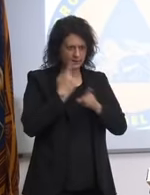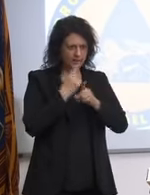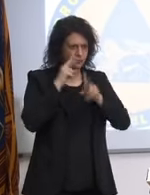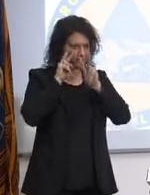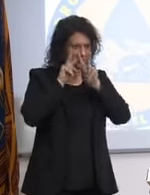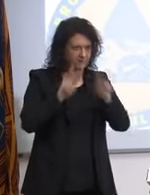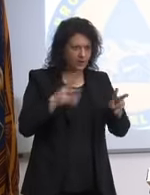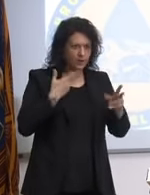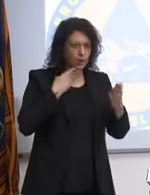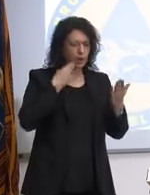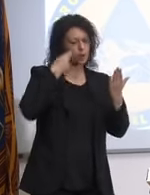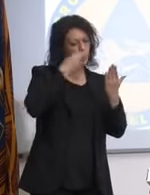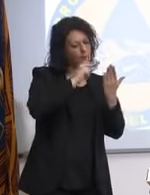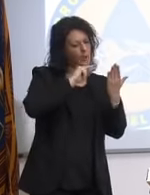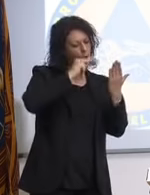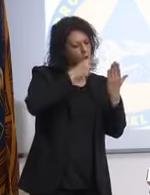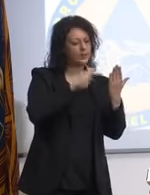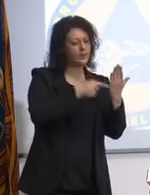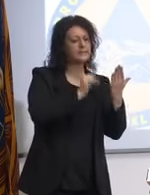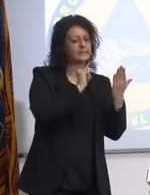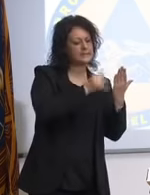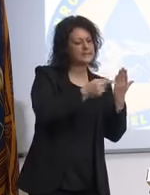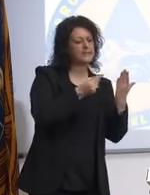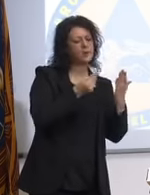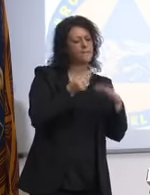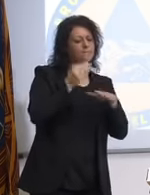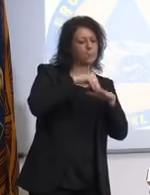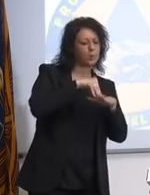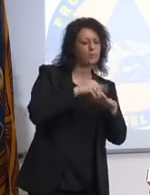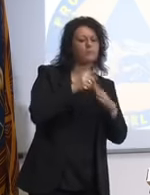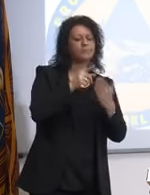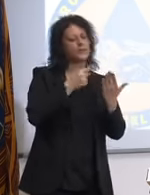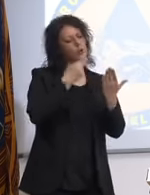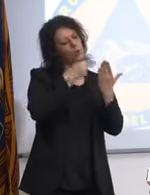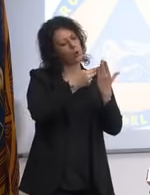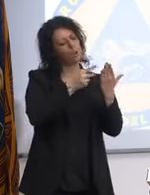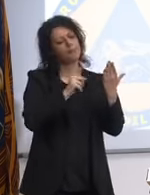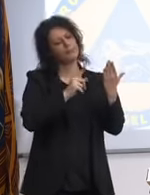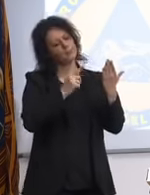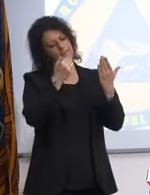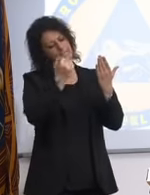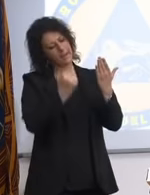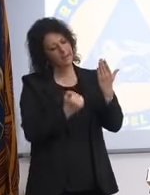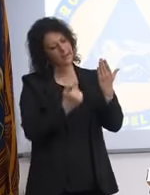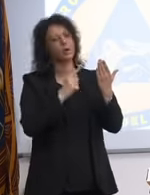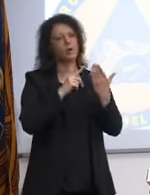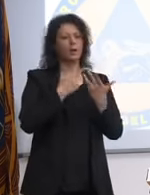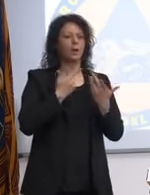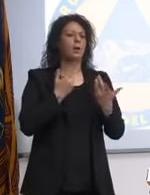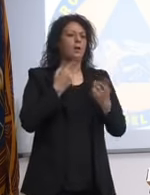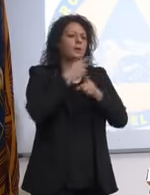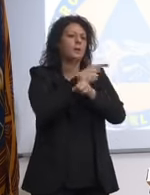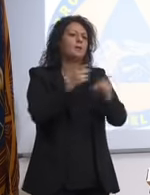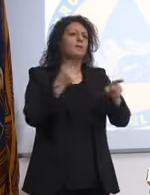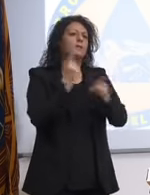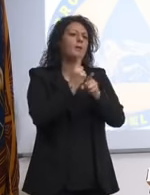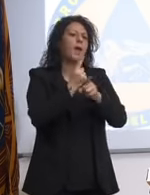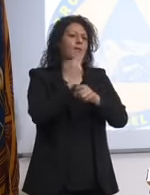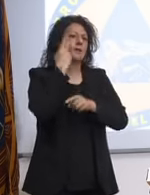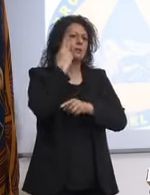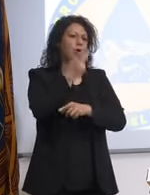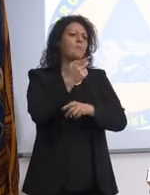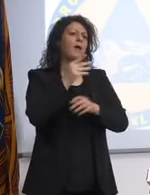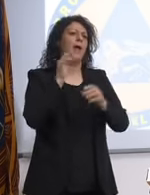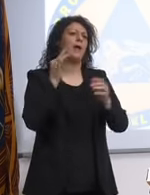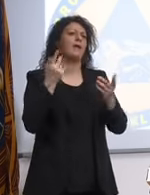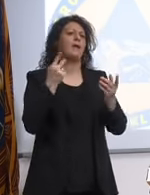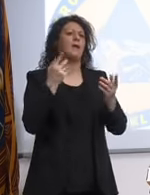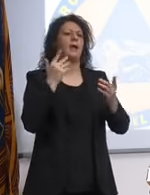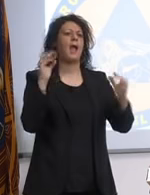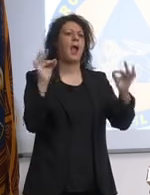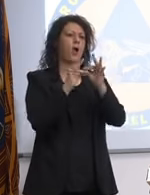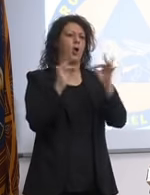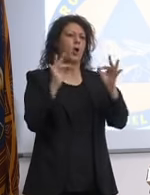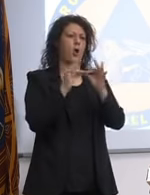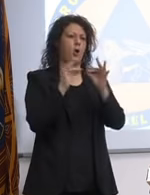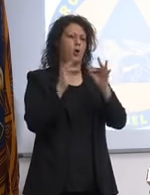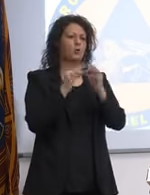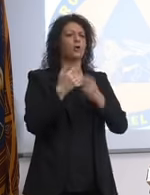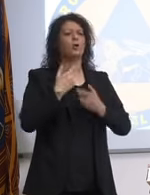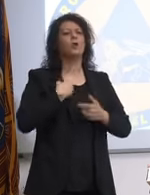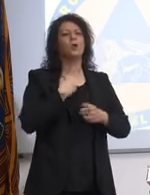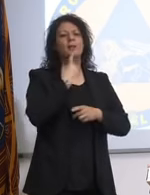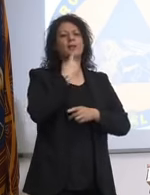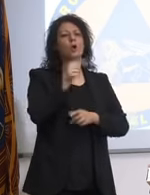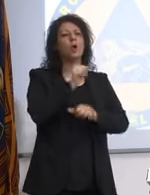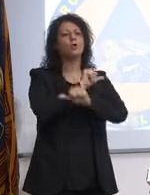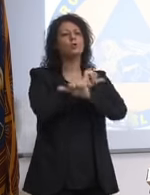nomi e cognomi e decidere questo un po' di più, questo. Ci sarà un principio che potranno adottare. Dico solo, facciamolo in maniera meritocratica,